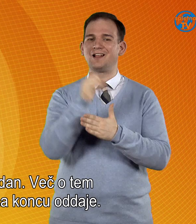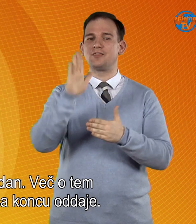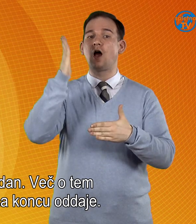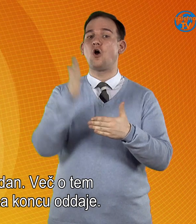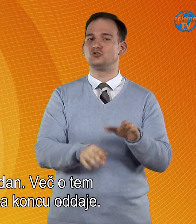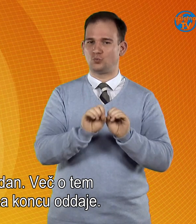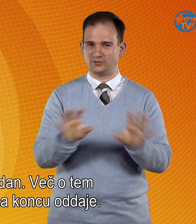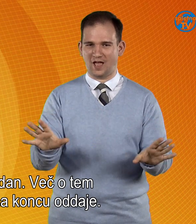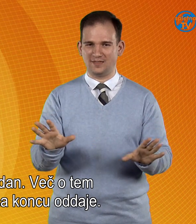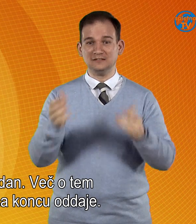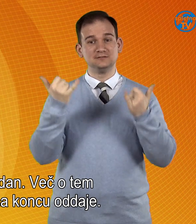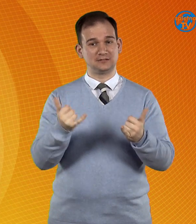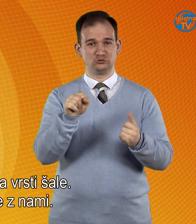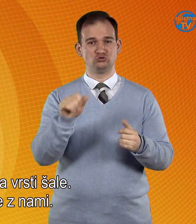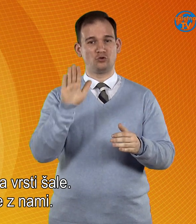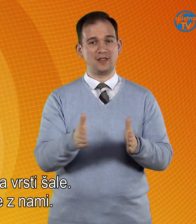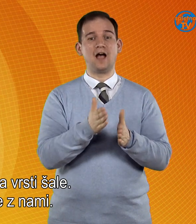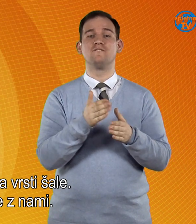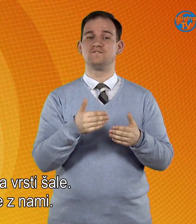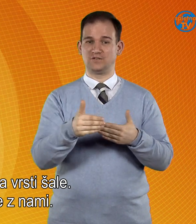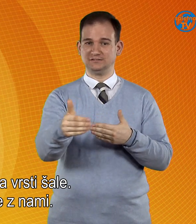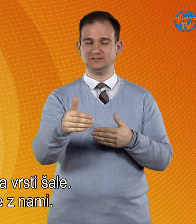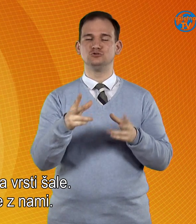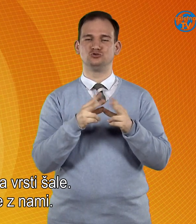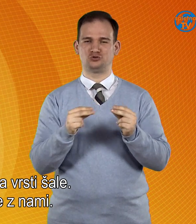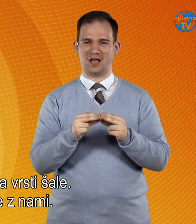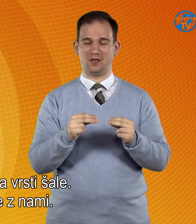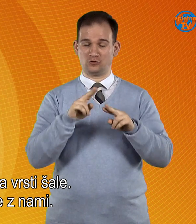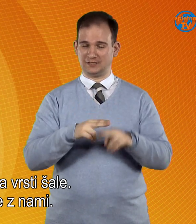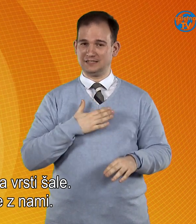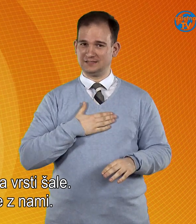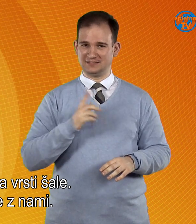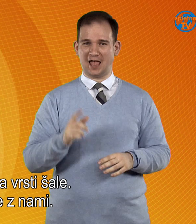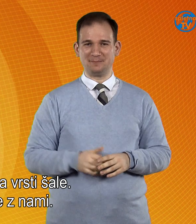na koncu oddaje. Zdaj pa so na vrsti šale. Ostanite z nami.